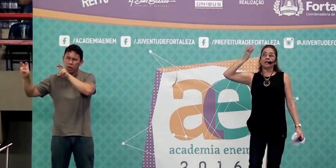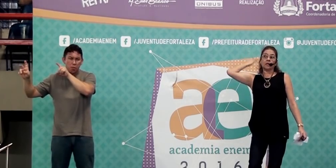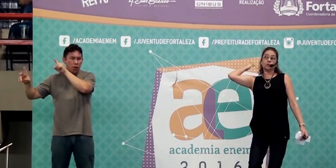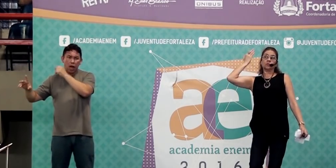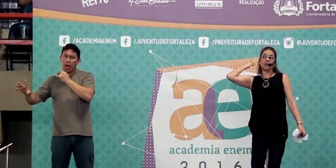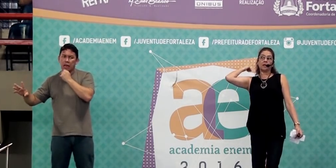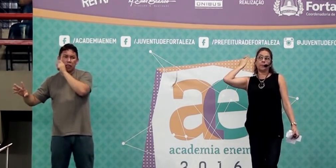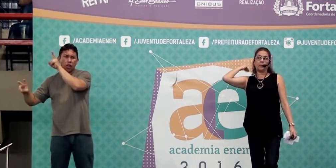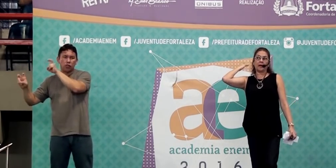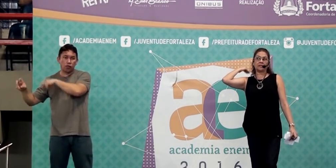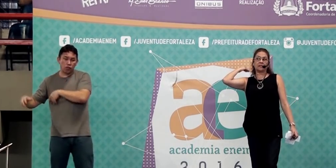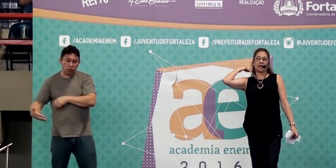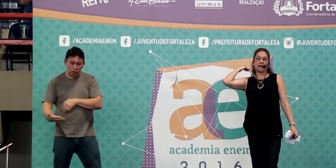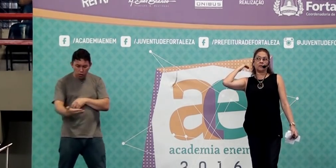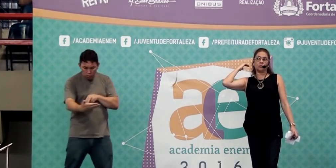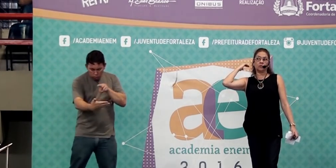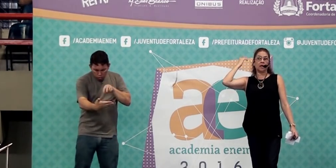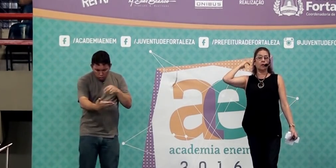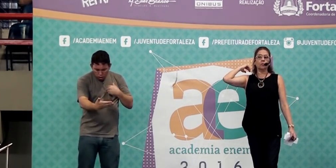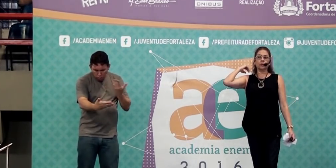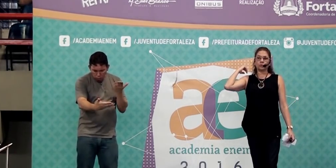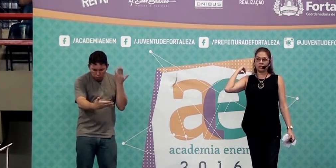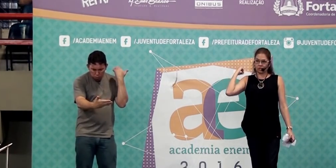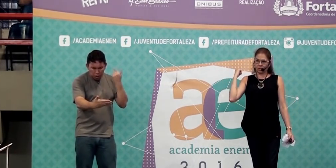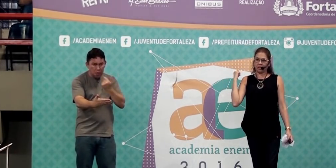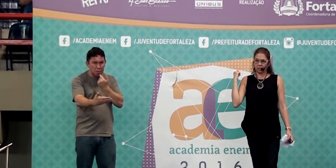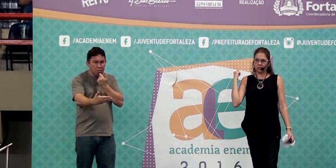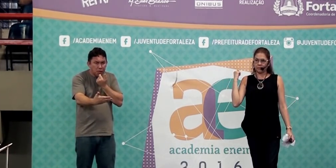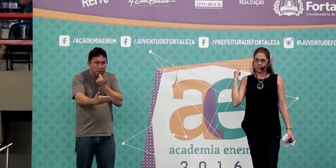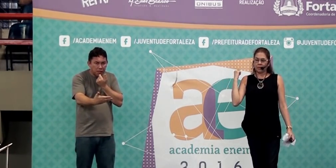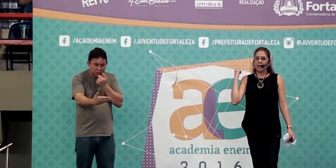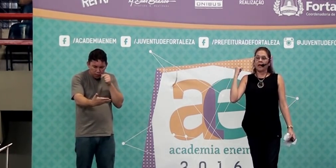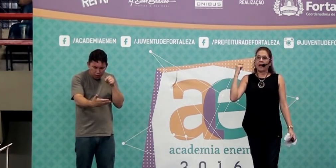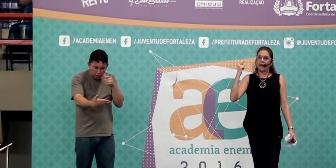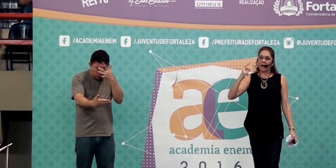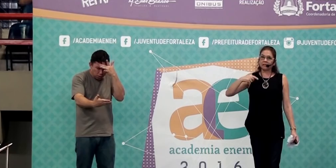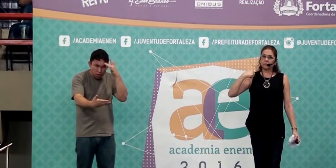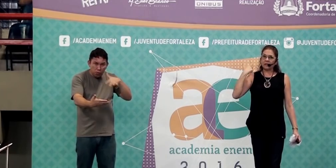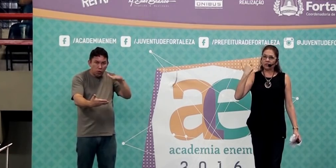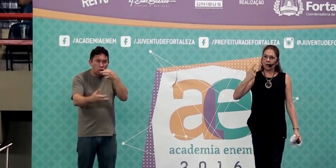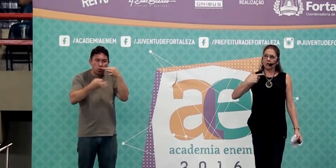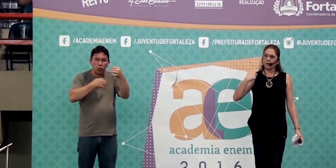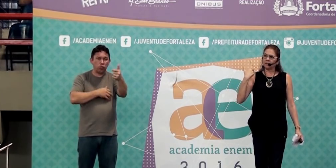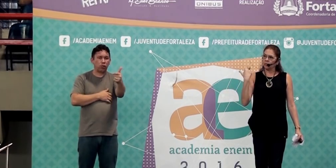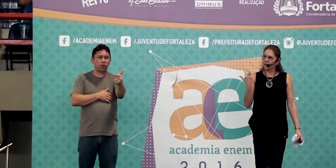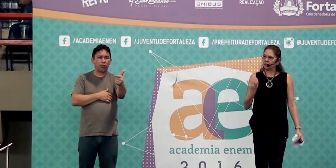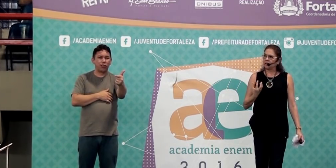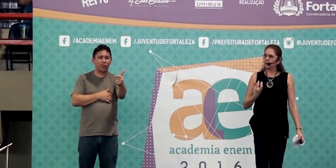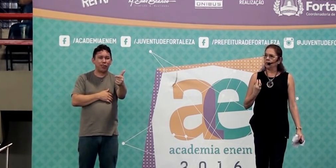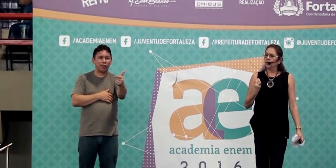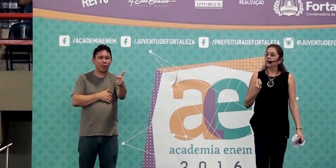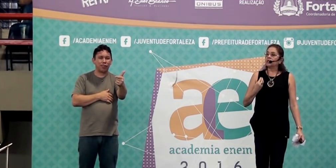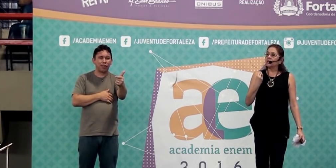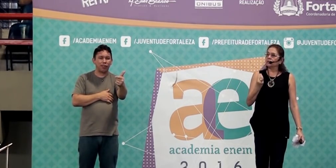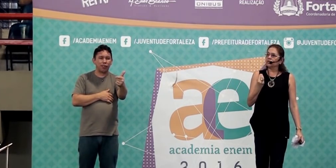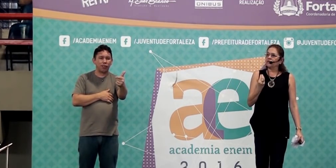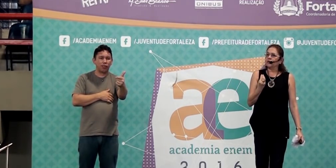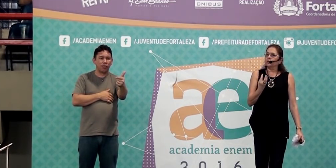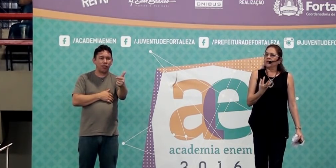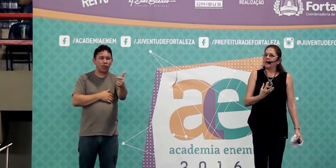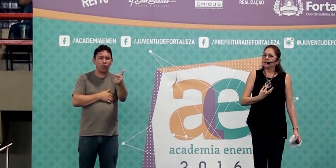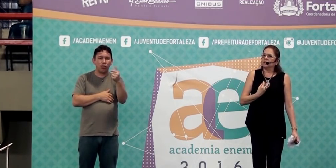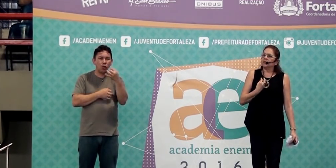falar que num tempo passado, não muito distante, as pessoas no Brasil